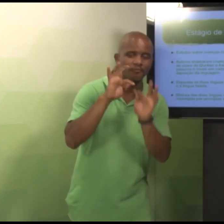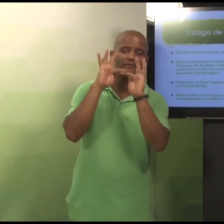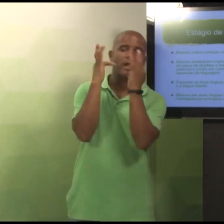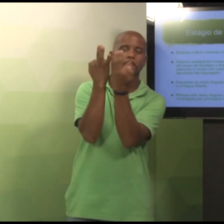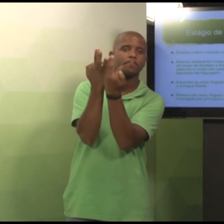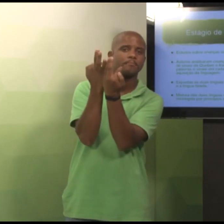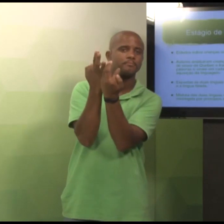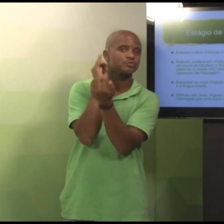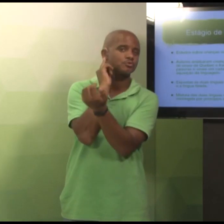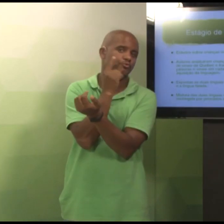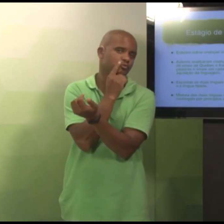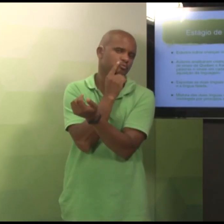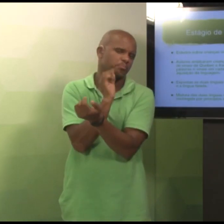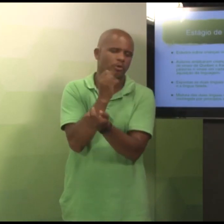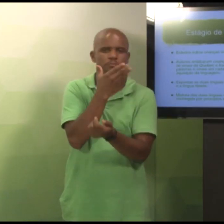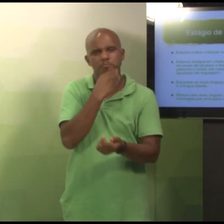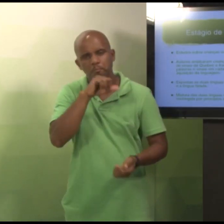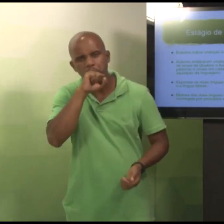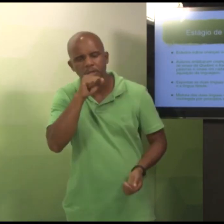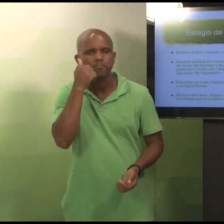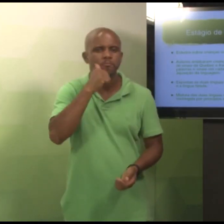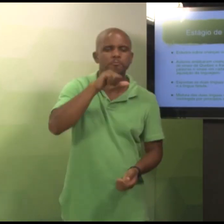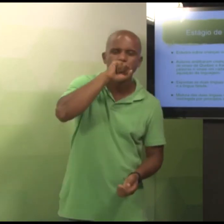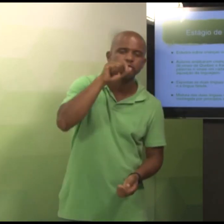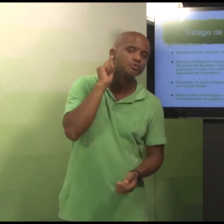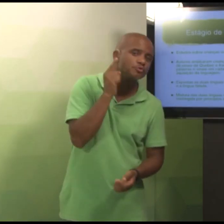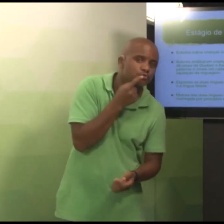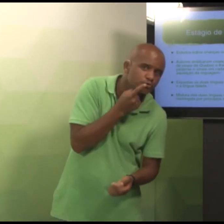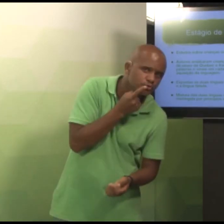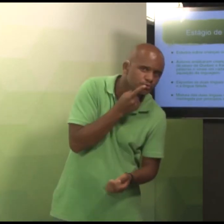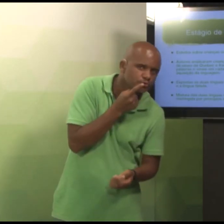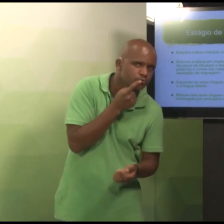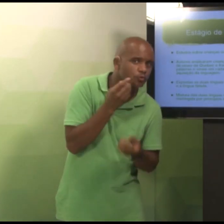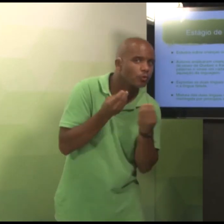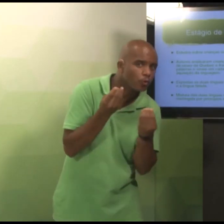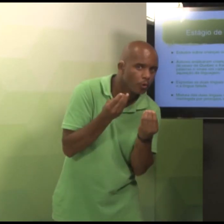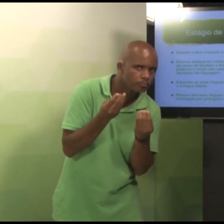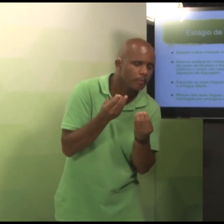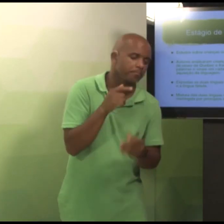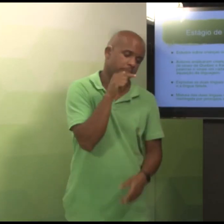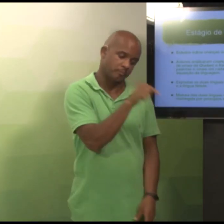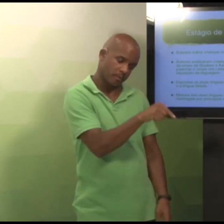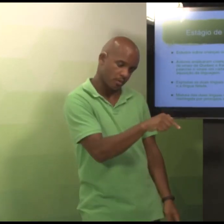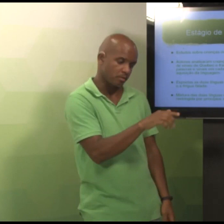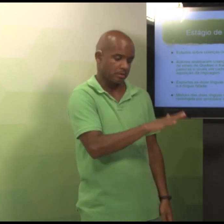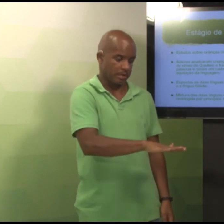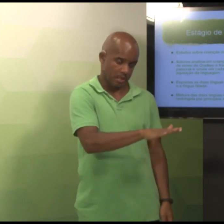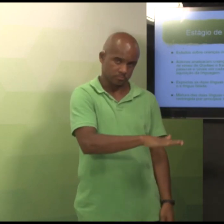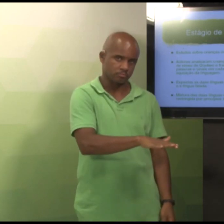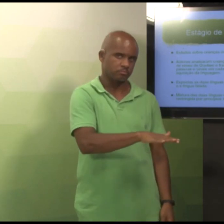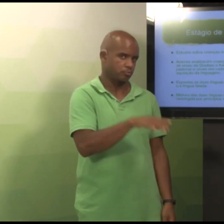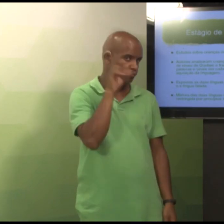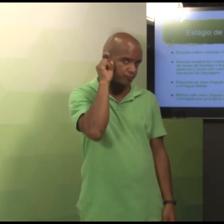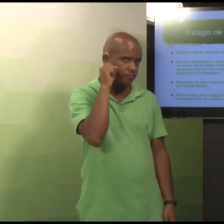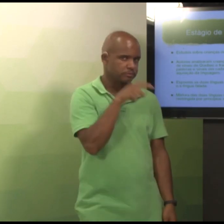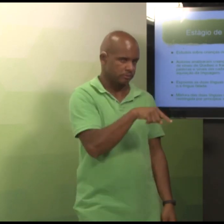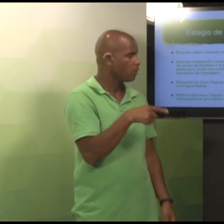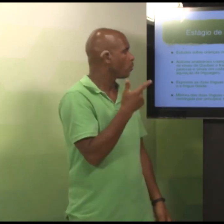pela criança ouvinte com famílias de surdos, mãe, pai surdos. Como acontece esse